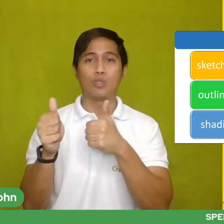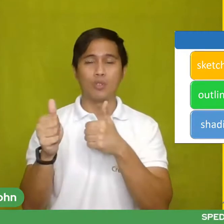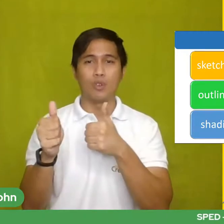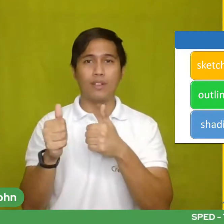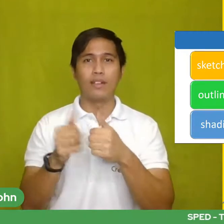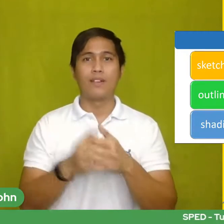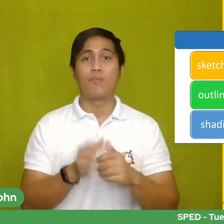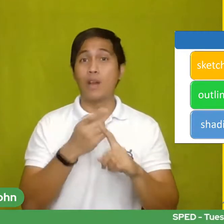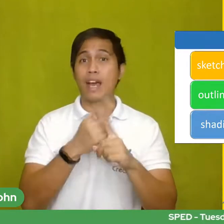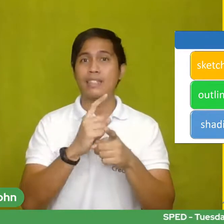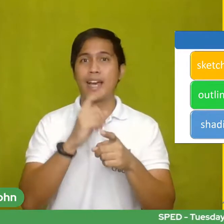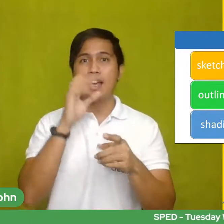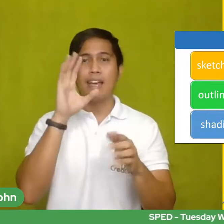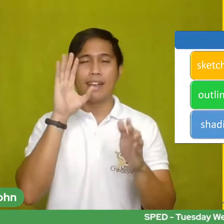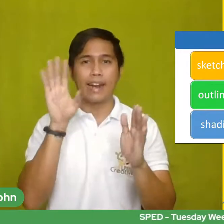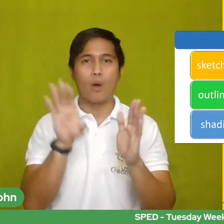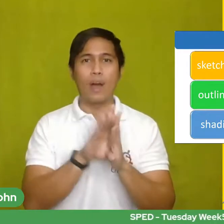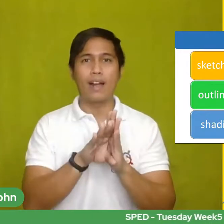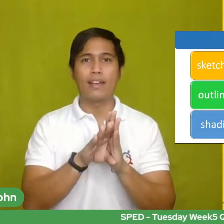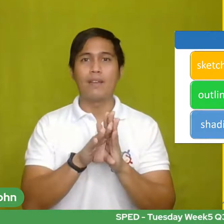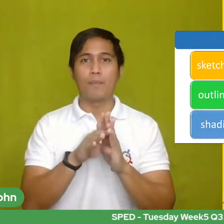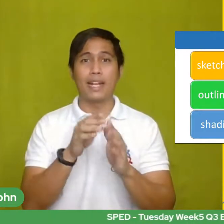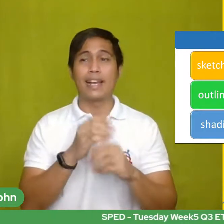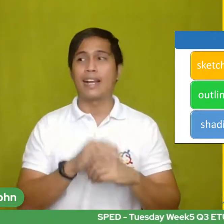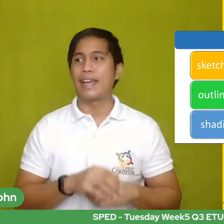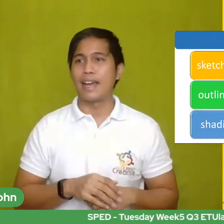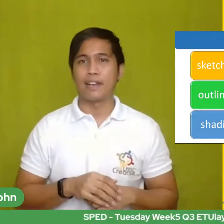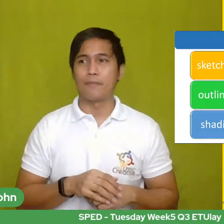sinusunod mula sa larawang pinaggagayahan.